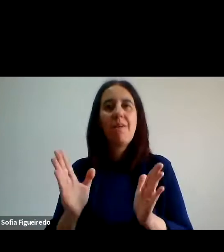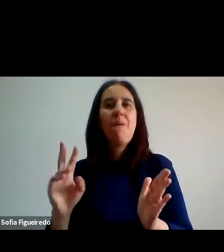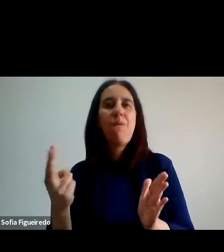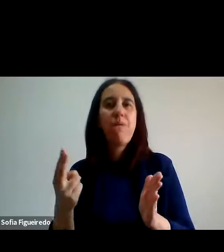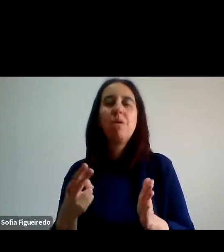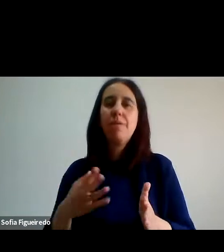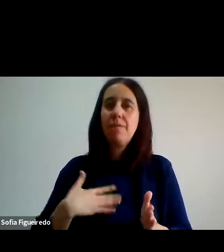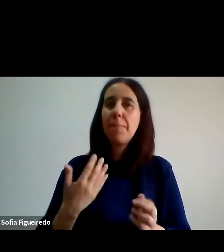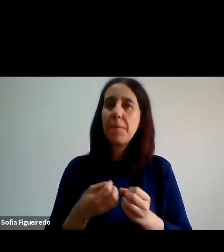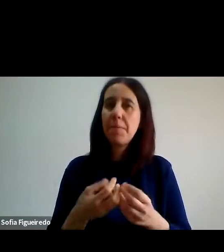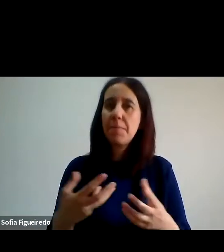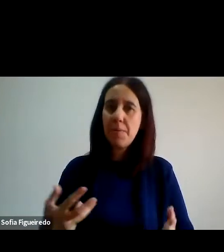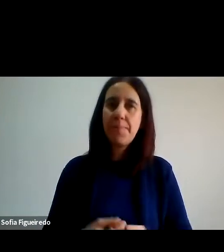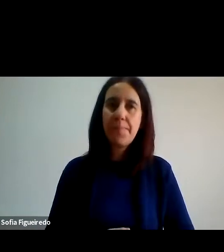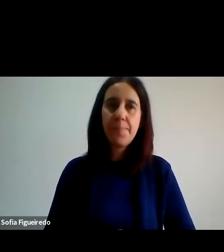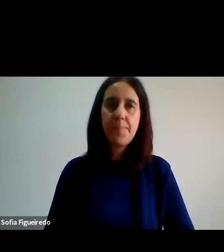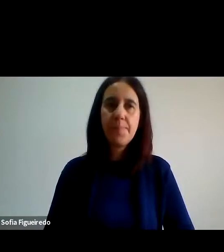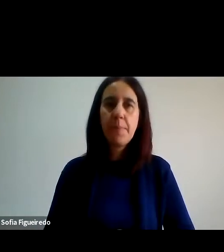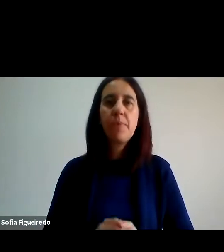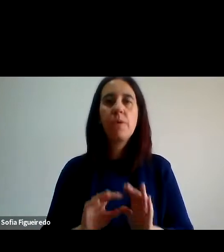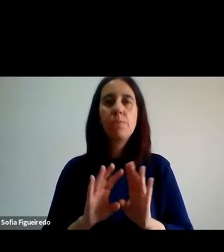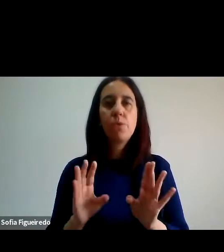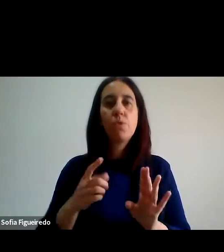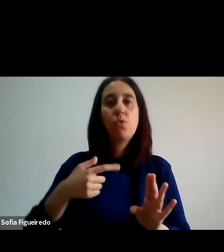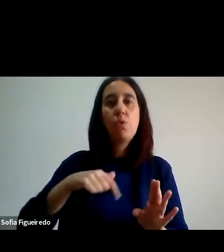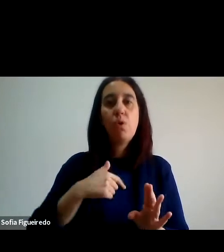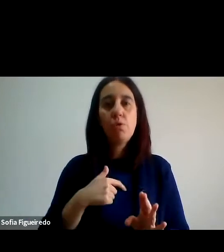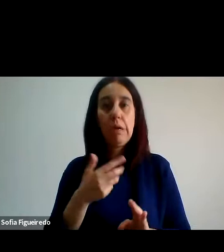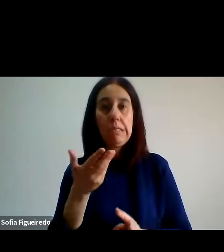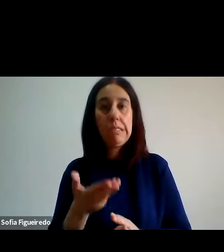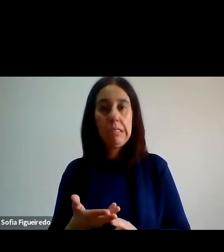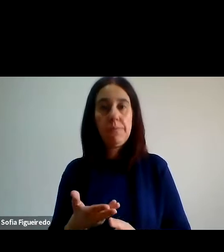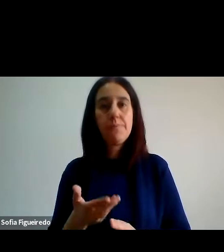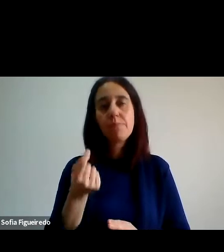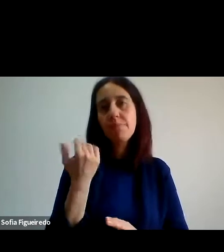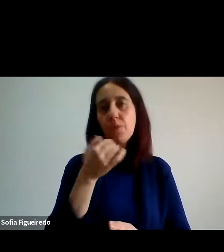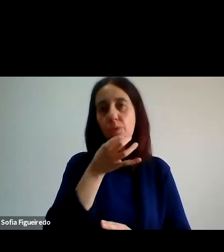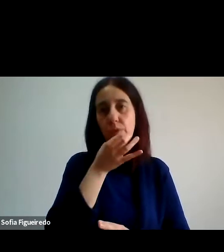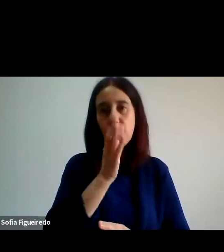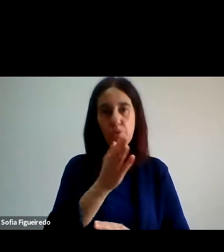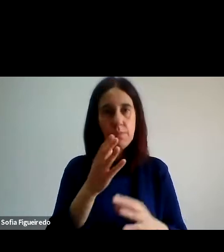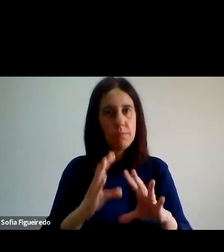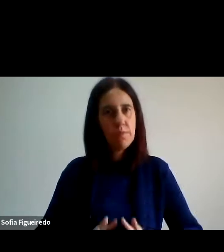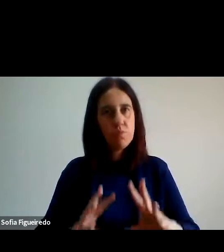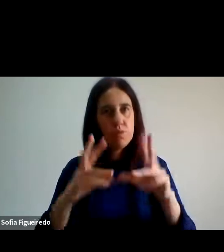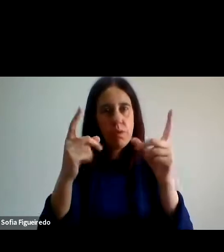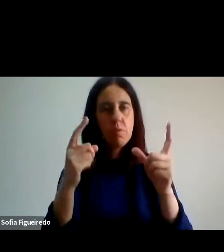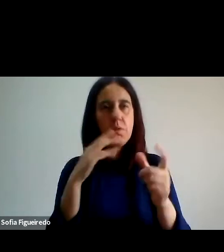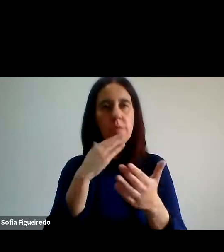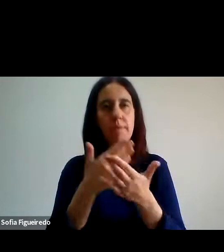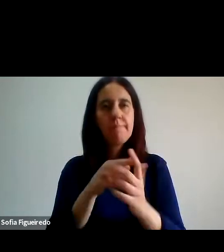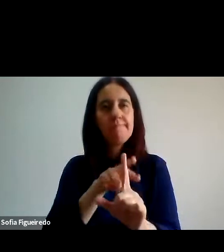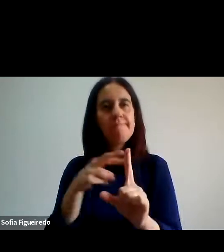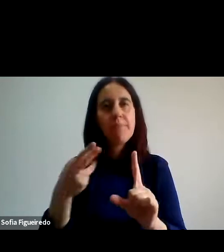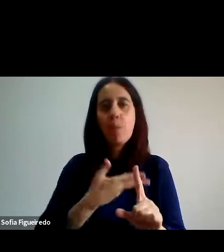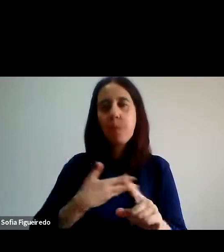mais. Portanto, nós evoluímos dessa tal dimensão que há bocadinho falava, nesta perspectiva mais tradicional,